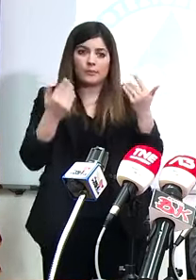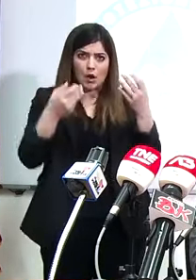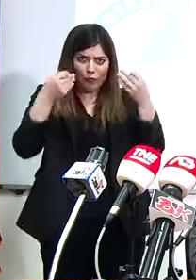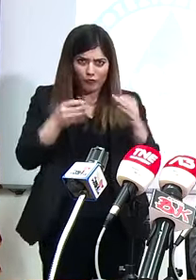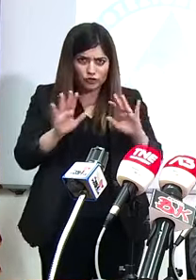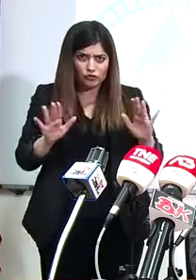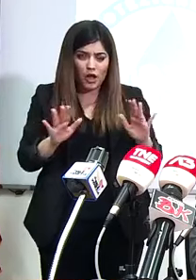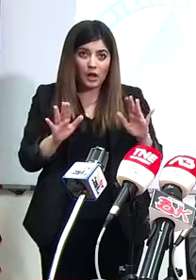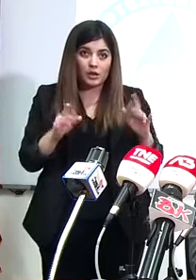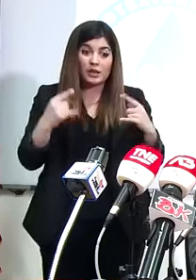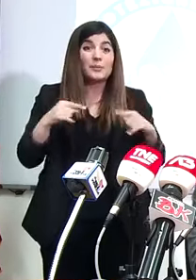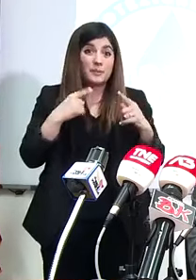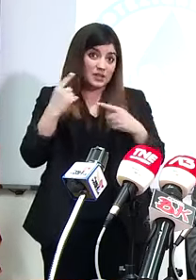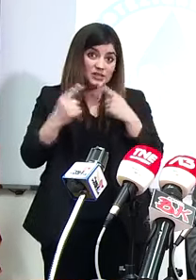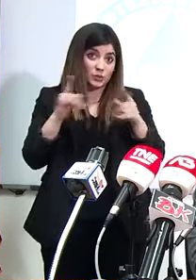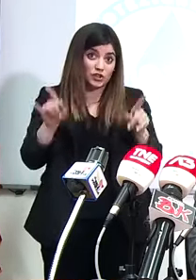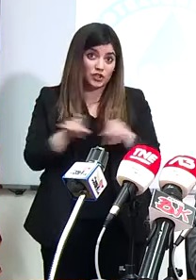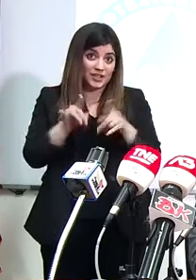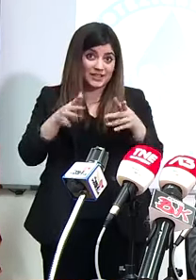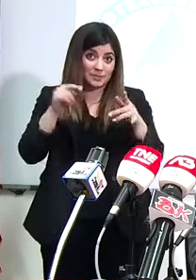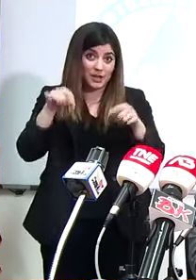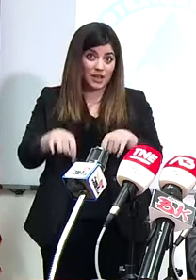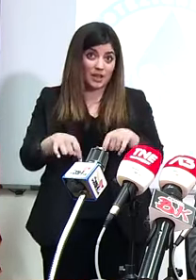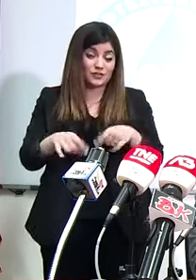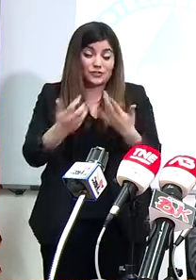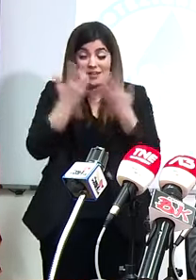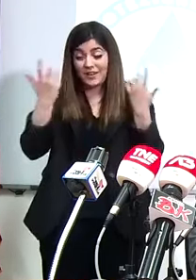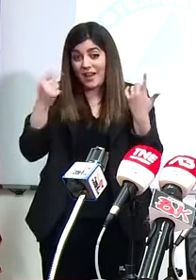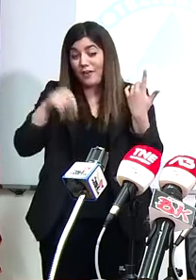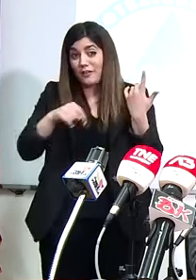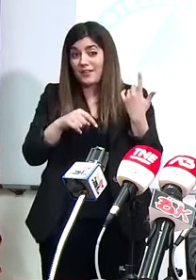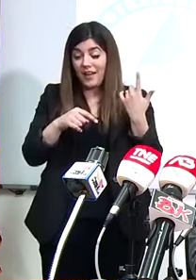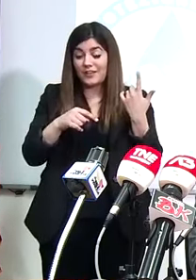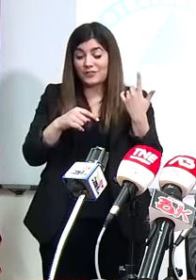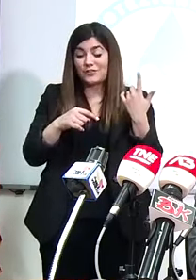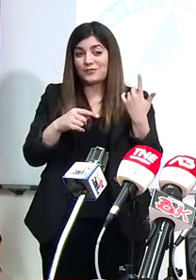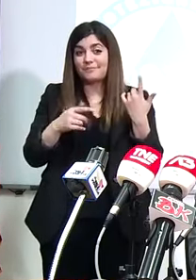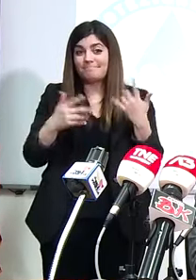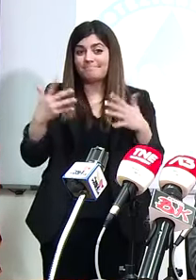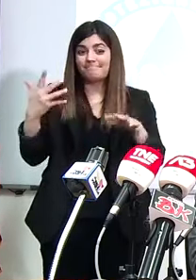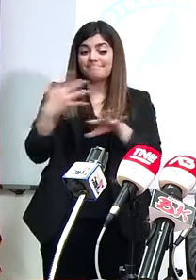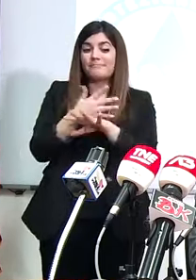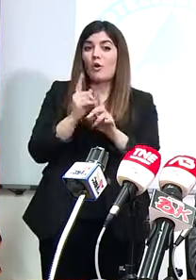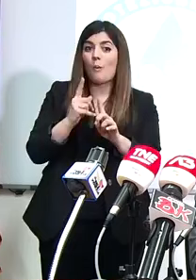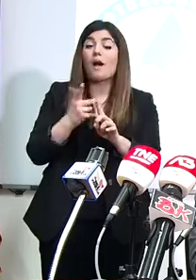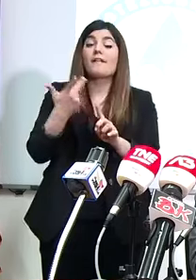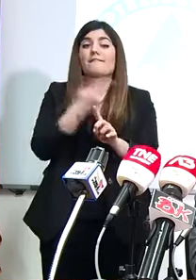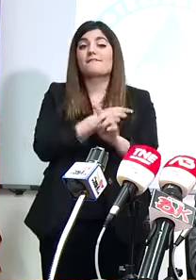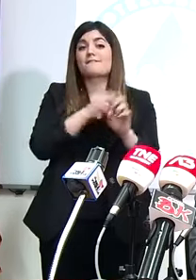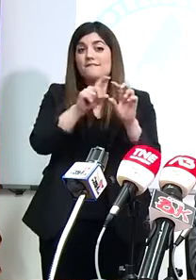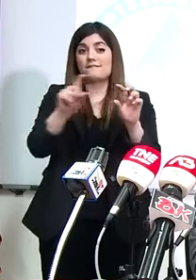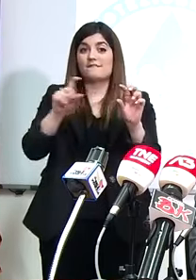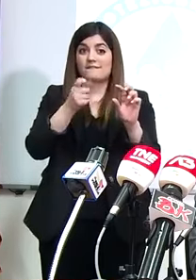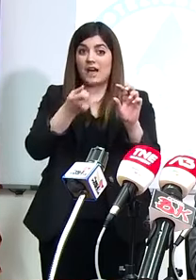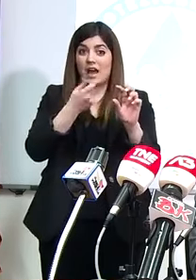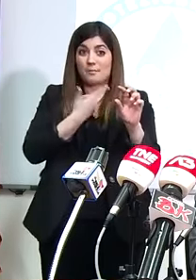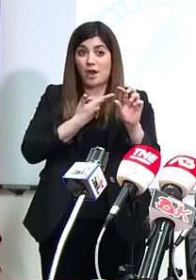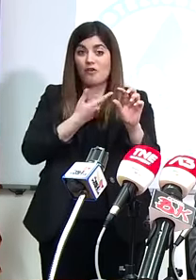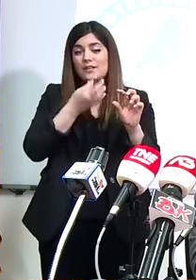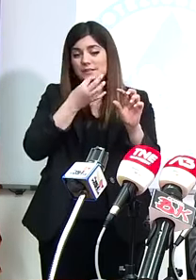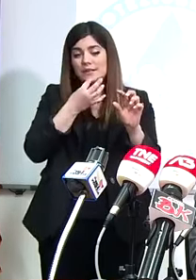situazione simile ovvio che oggi c'è di mezzo un farmaco è roba molto più seria e se